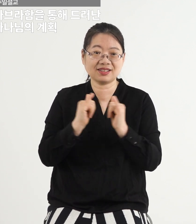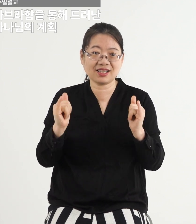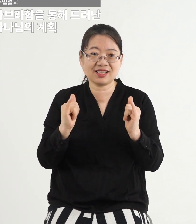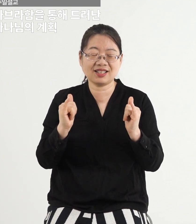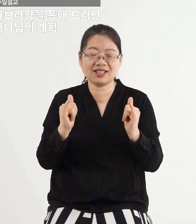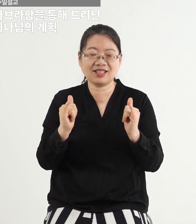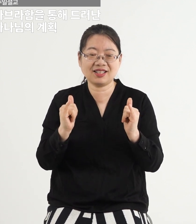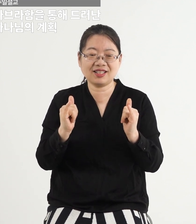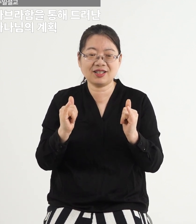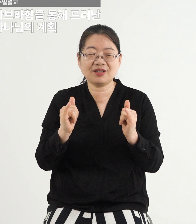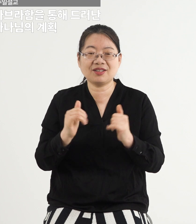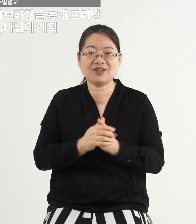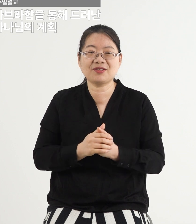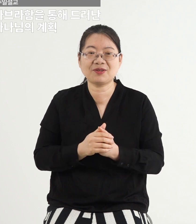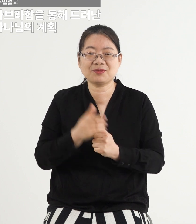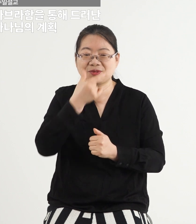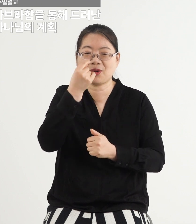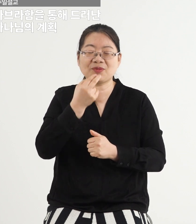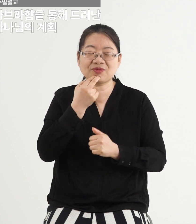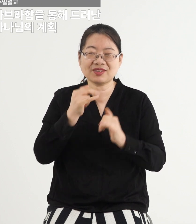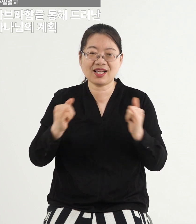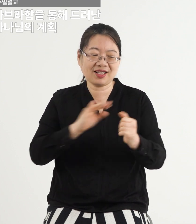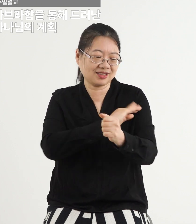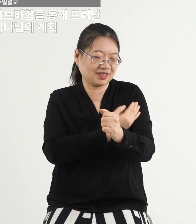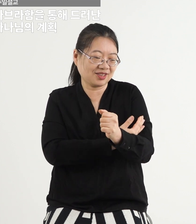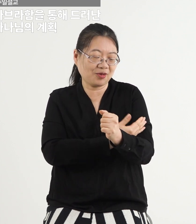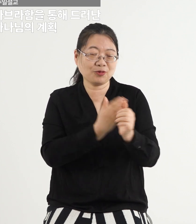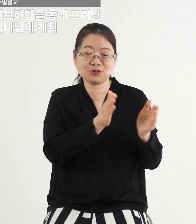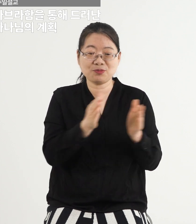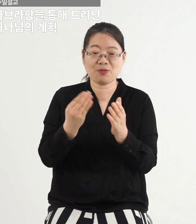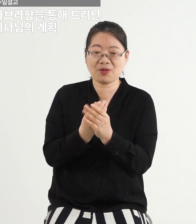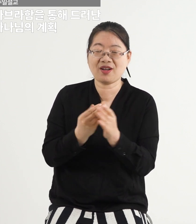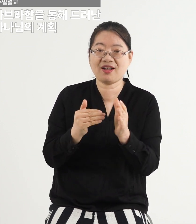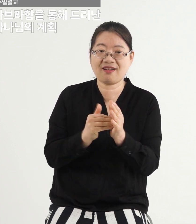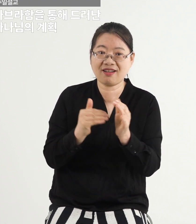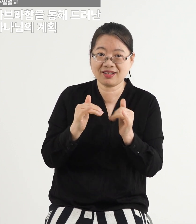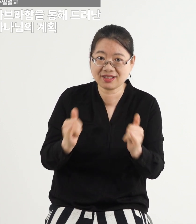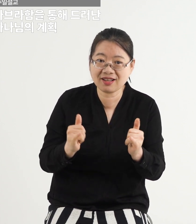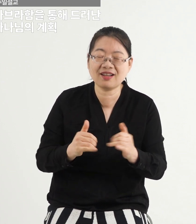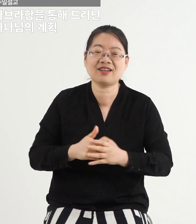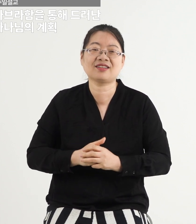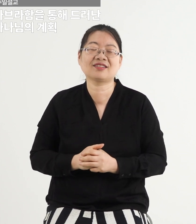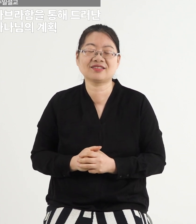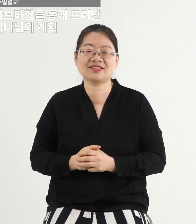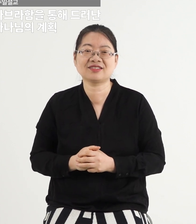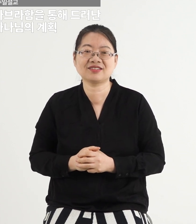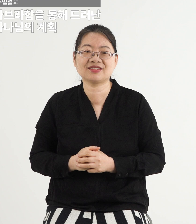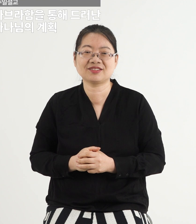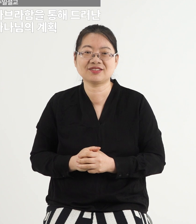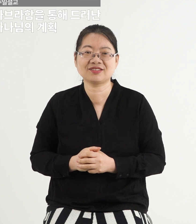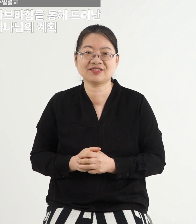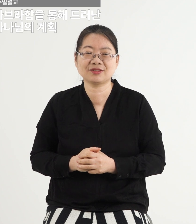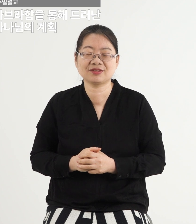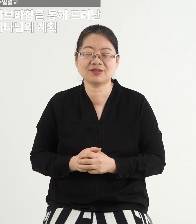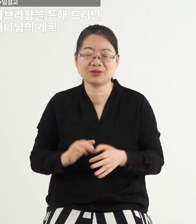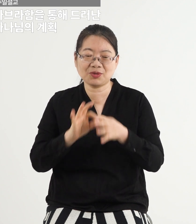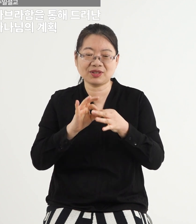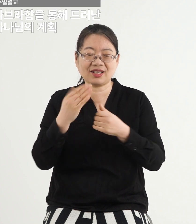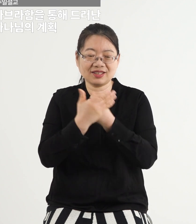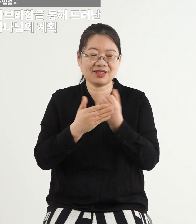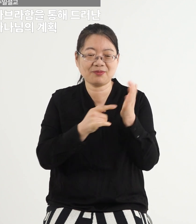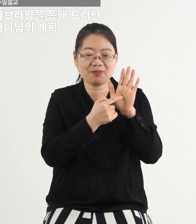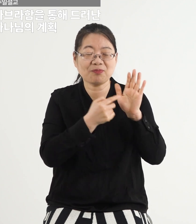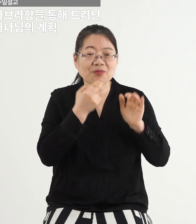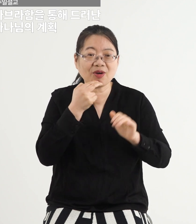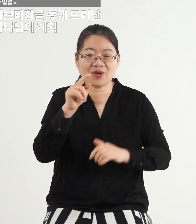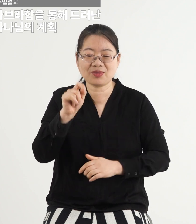남을 할 데가 없는 사람, 스펙이 갖춘 사람을 통해서 그분의 은혜를 드러내지 않습니다.